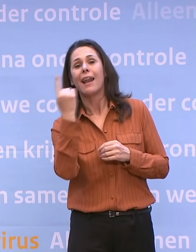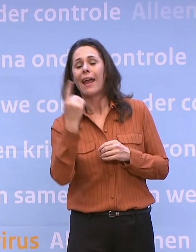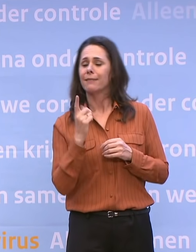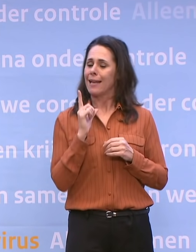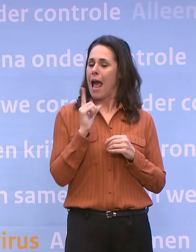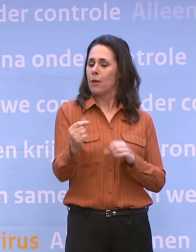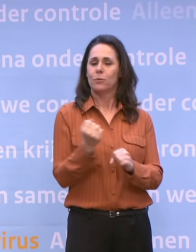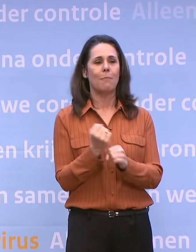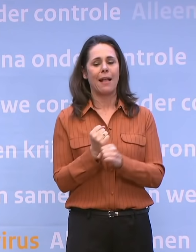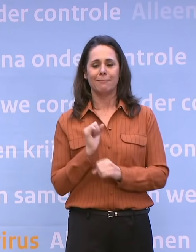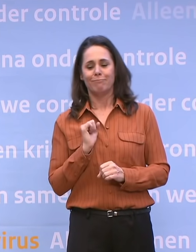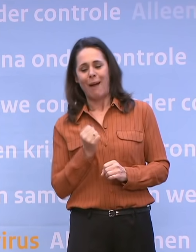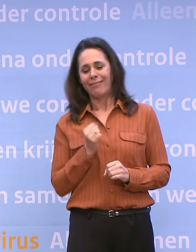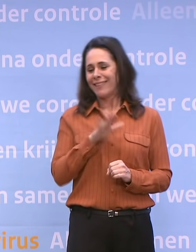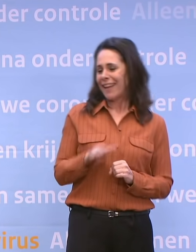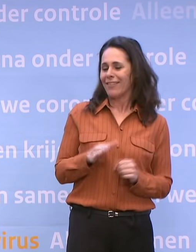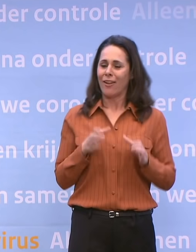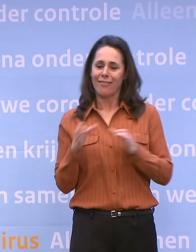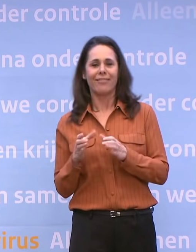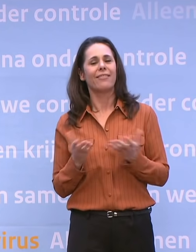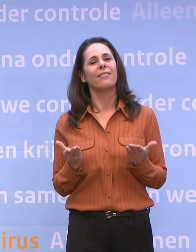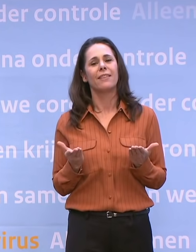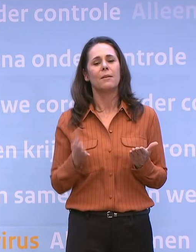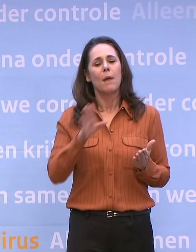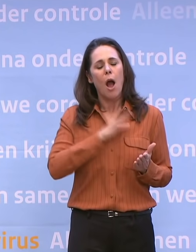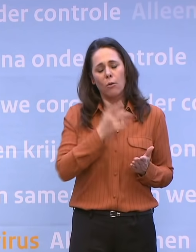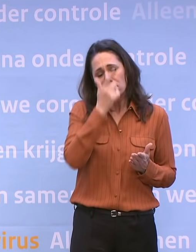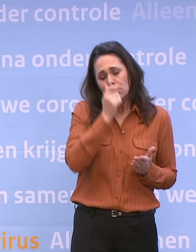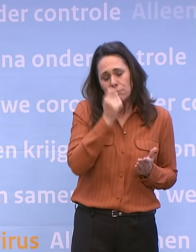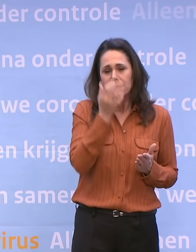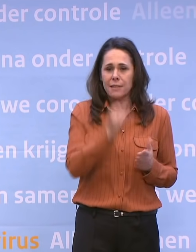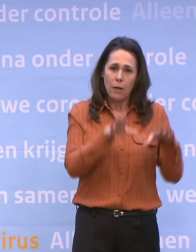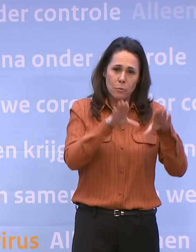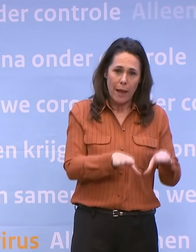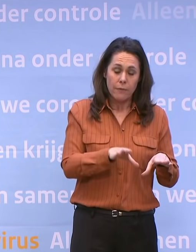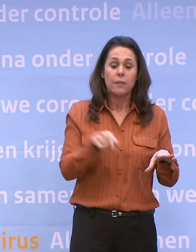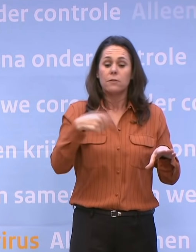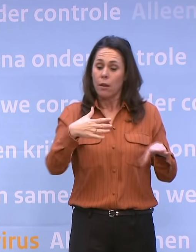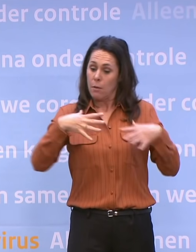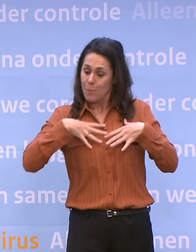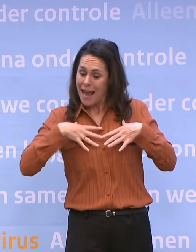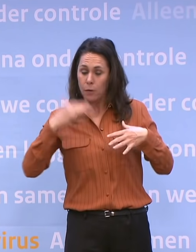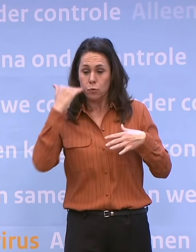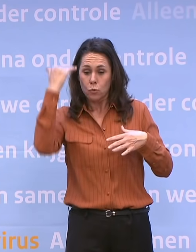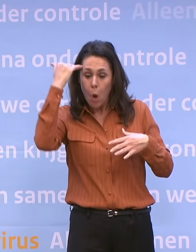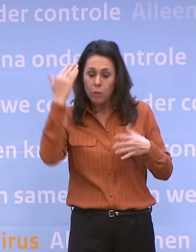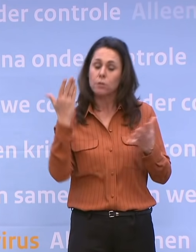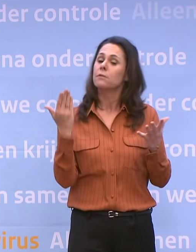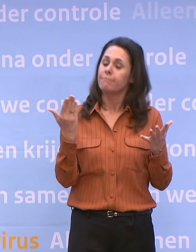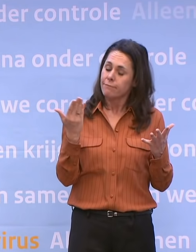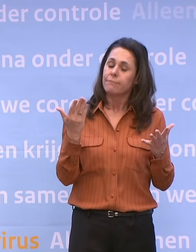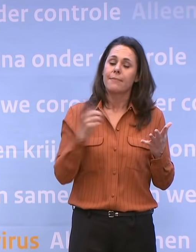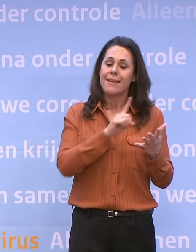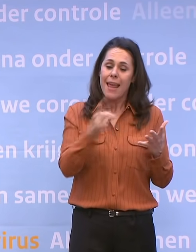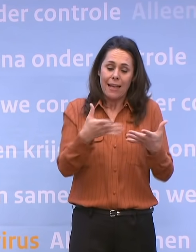man en kinderen. Maar ook binnenshuis, als je snotter thuis blijven, krijg je ook nog benauwdheid en koorts, dan blijft het hele gezin thuis. Dat zijn echte